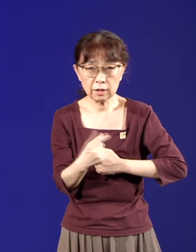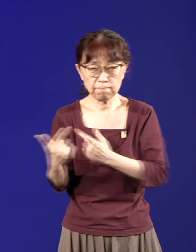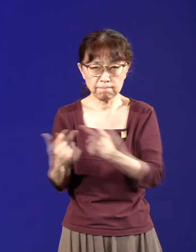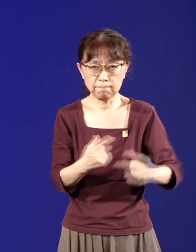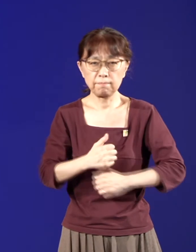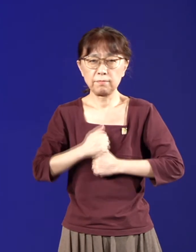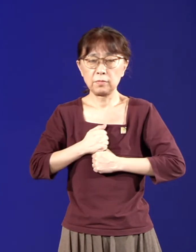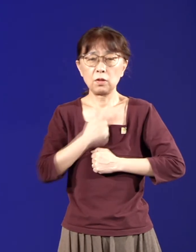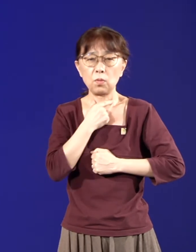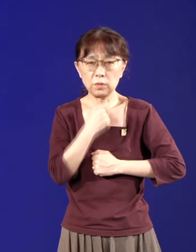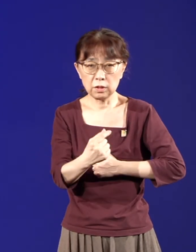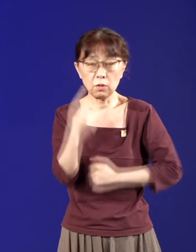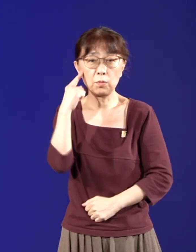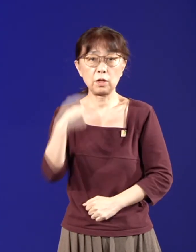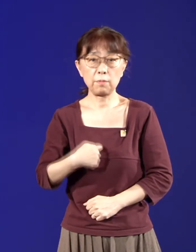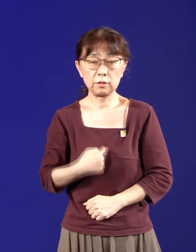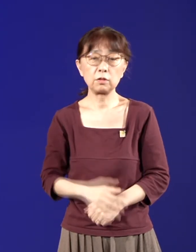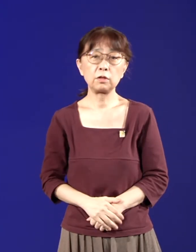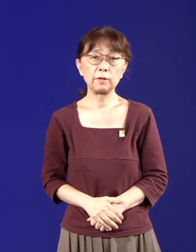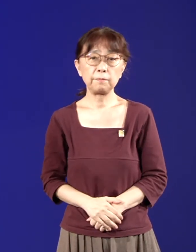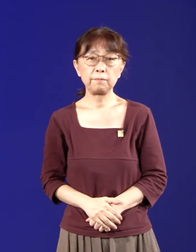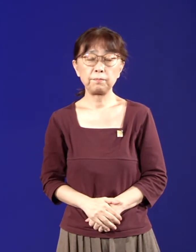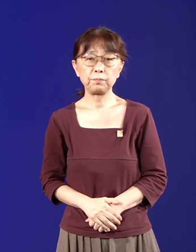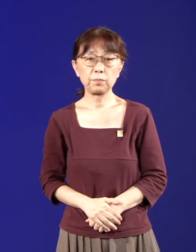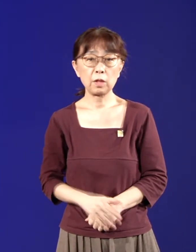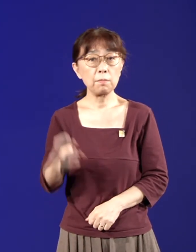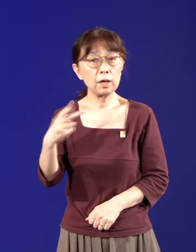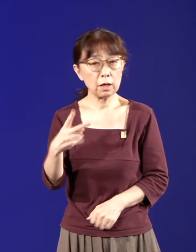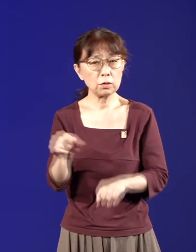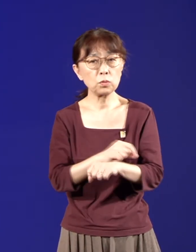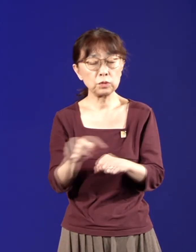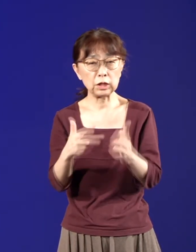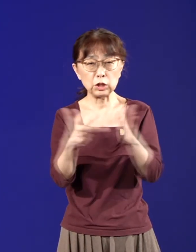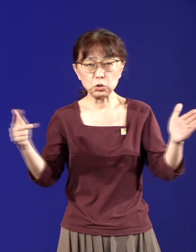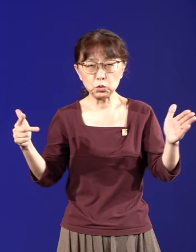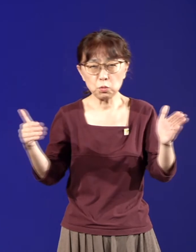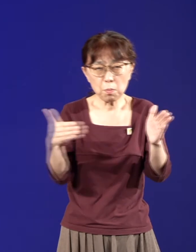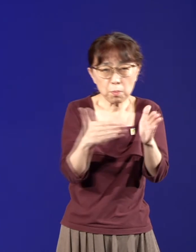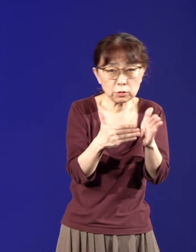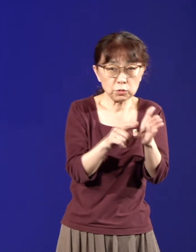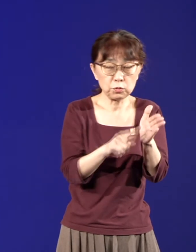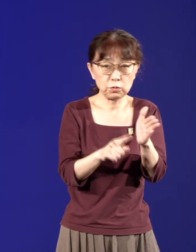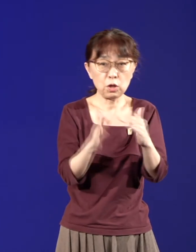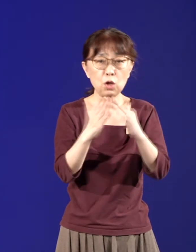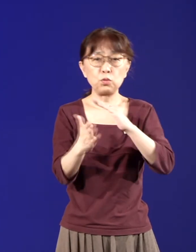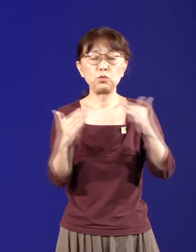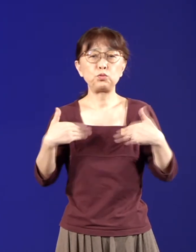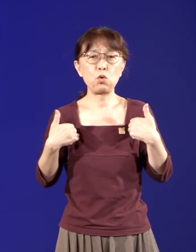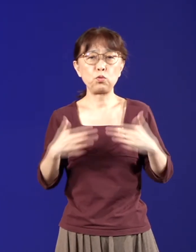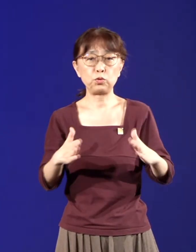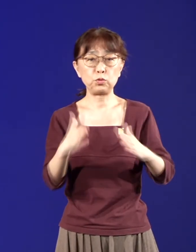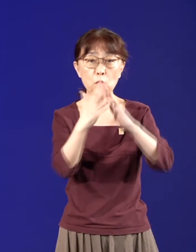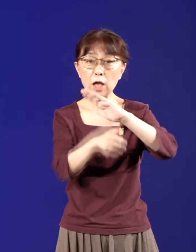たいというふうに思っておりますし、また特に週末を中心として不要不急の外出、また